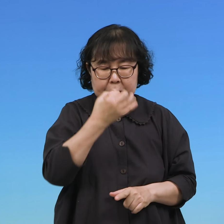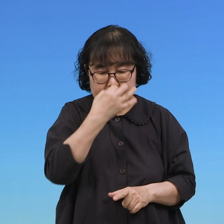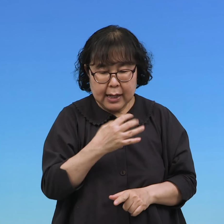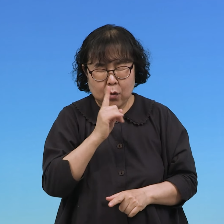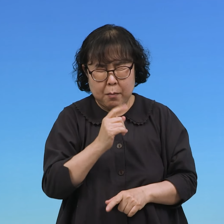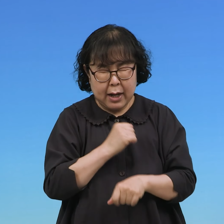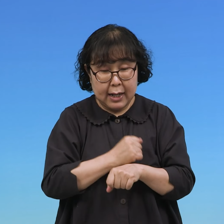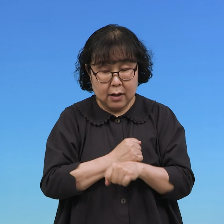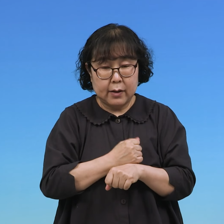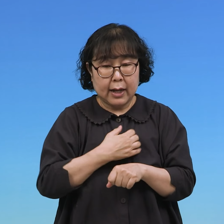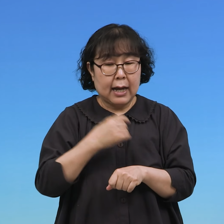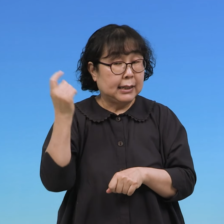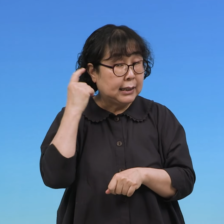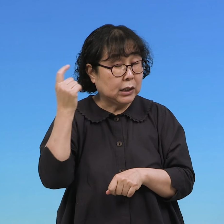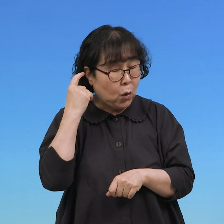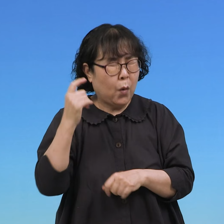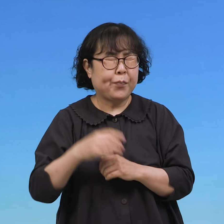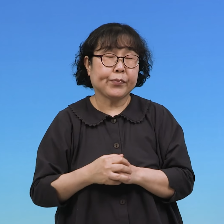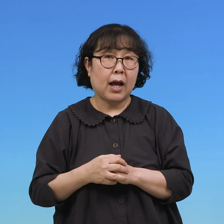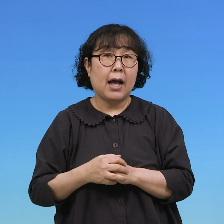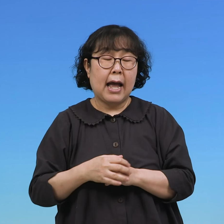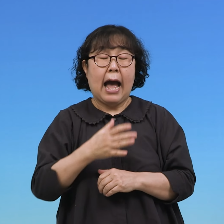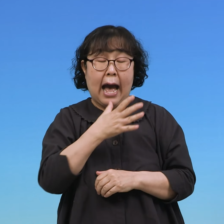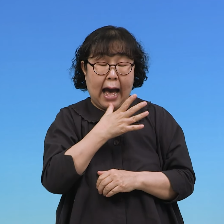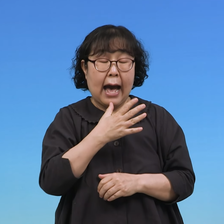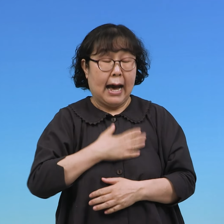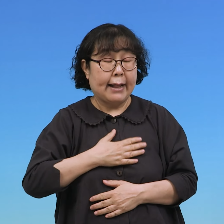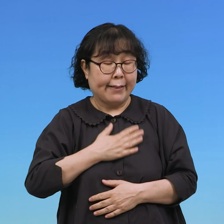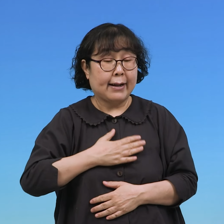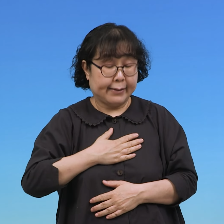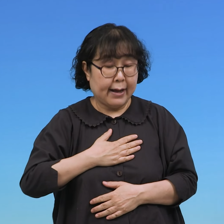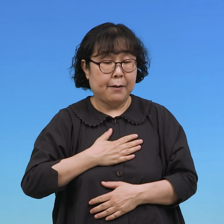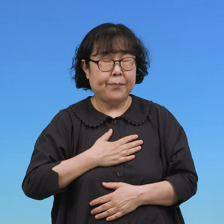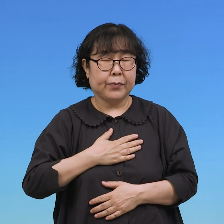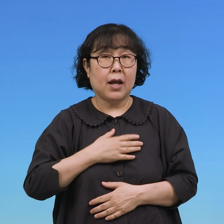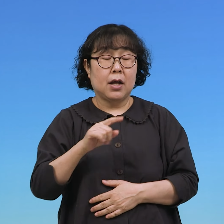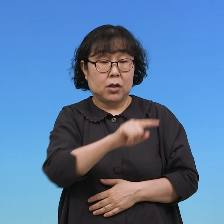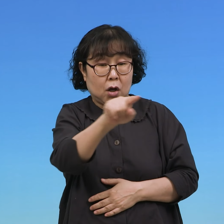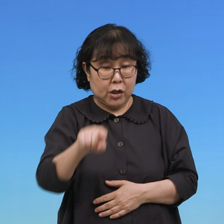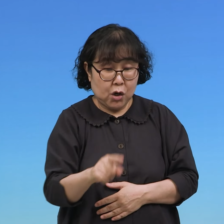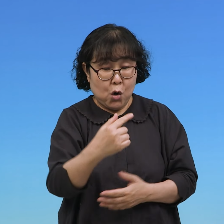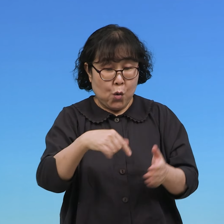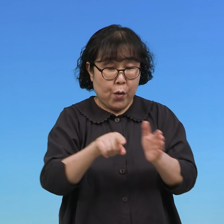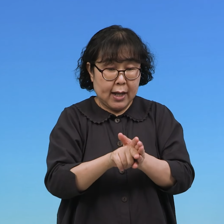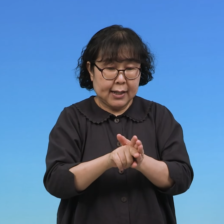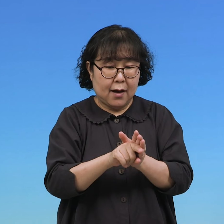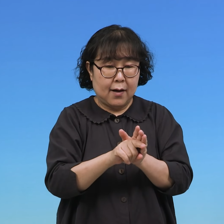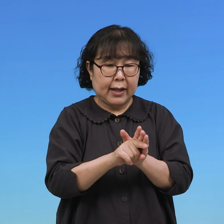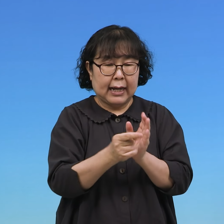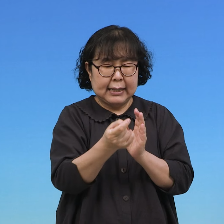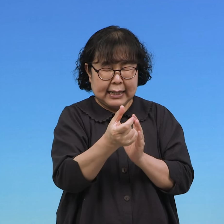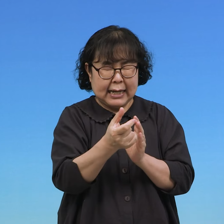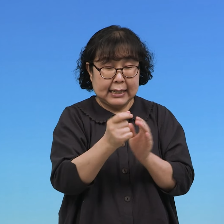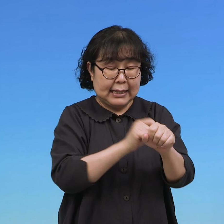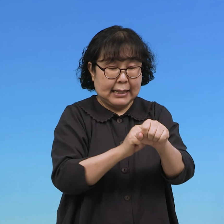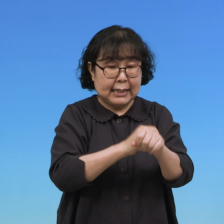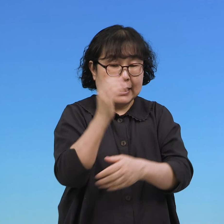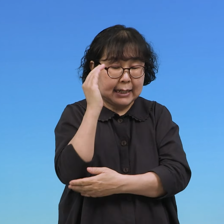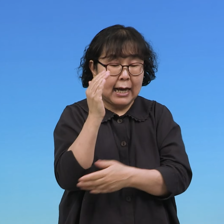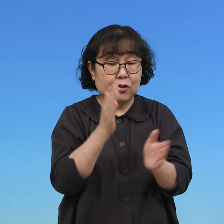듣고는 이렇게 얘기했습니다. 내가 이제 니들의 이야기가 뭔지 알겠어. 그래서 내가 너희들을 위해서 미니 특강을 내가 준비할